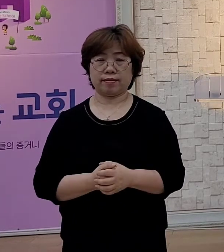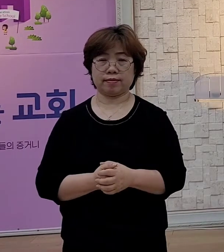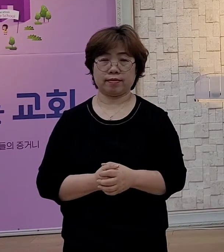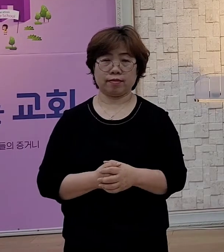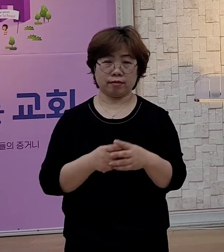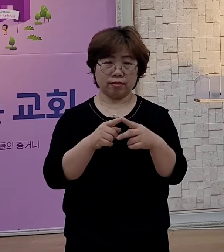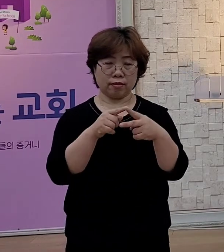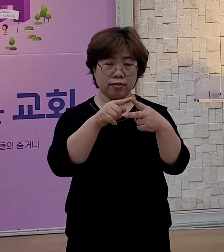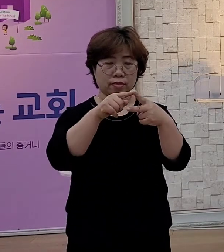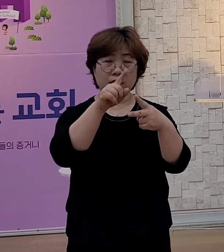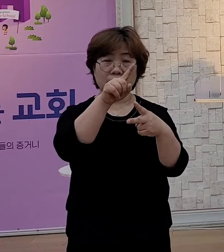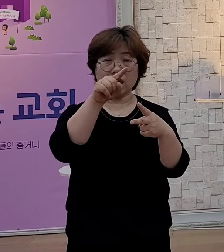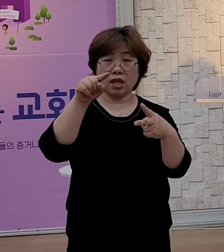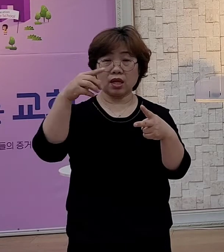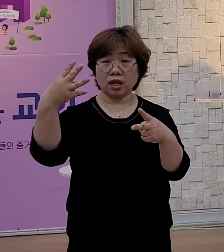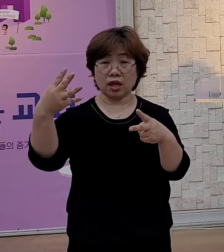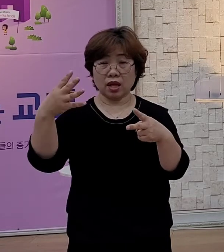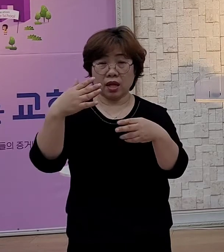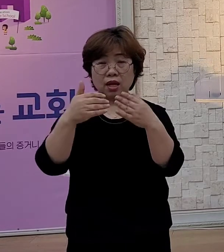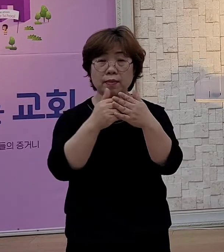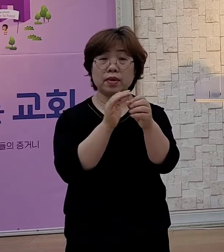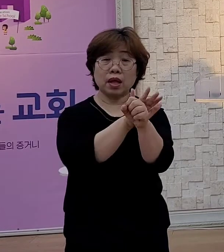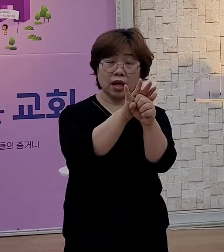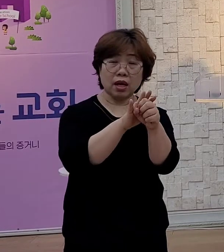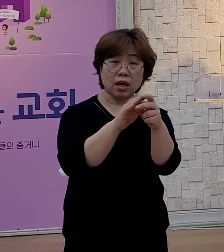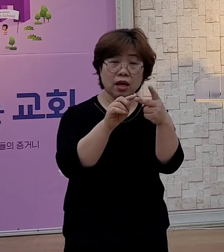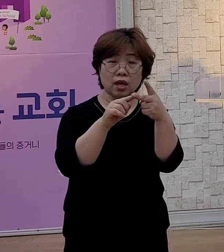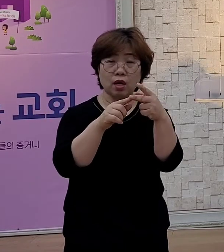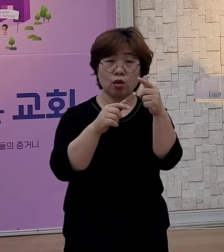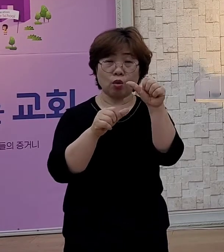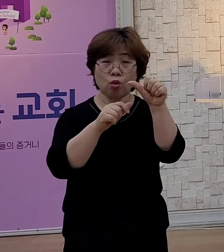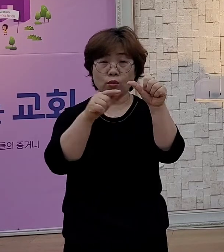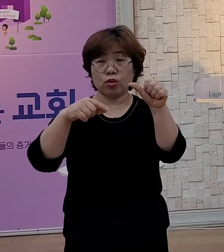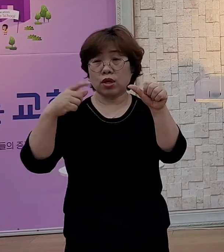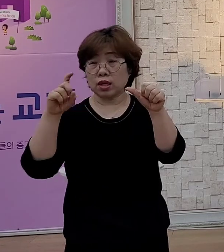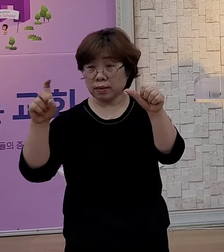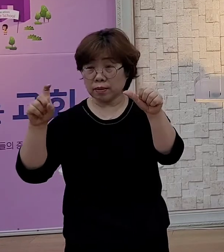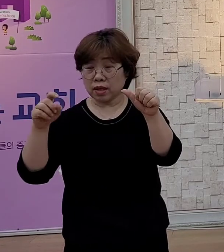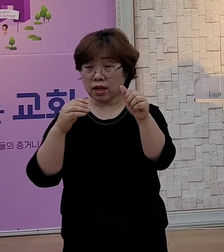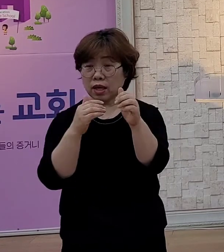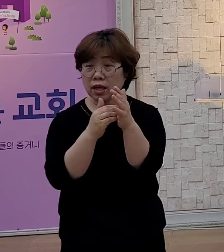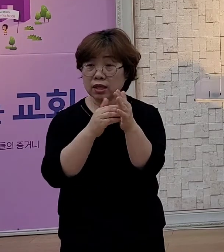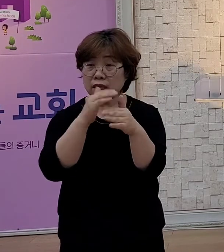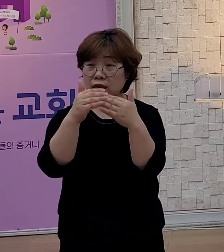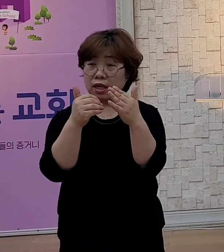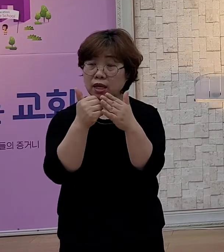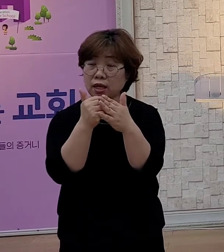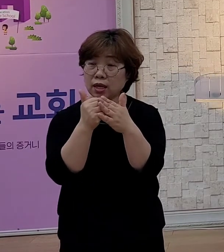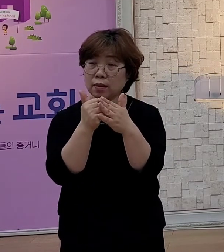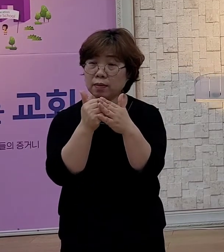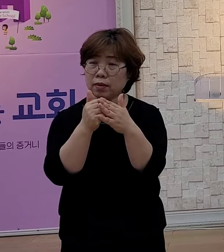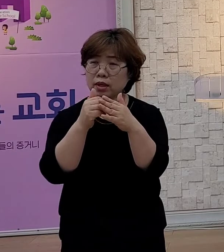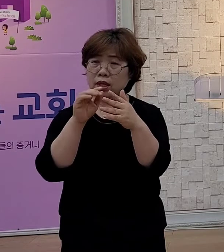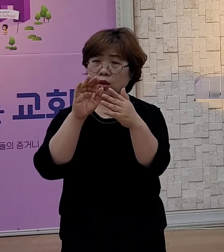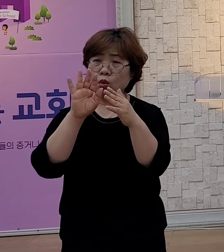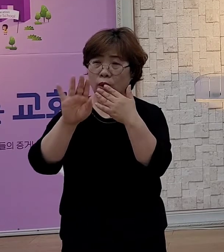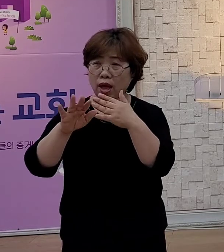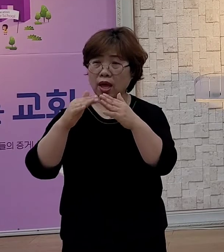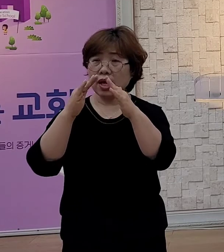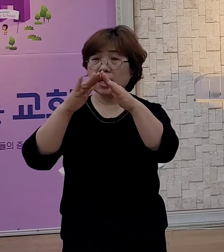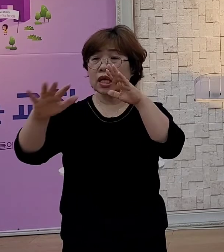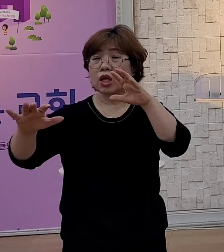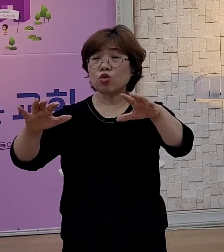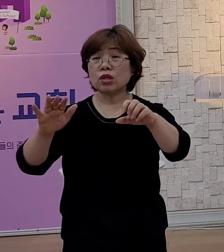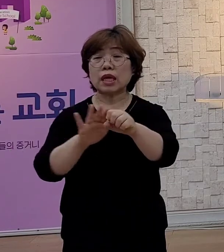사랑하라. 나머지 6가지 계명은 사람에 대한 계명이에요. 다른 말로 하면 사람을 사랑하라. 이 두